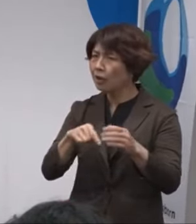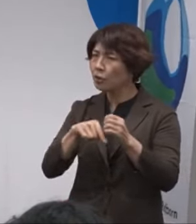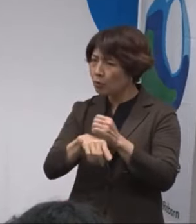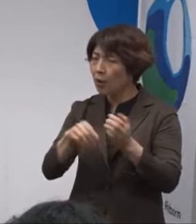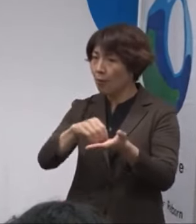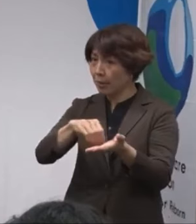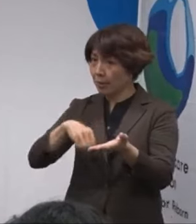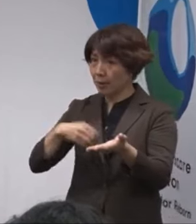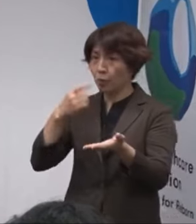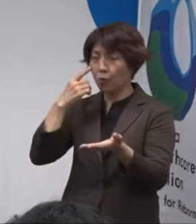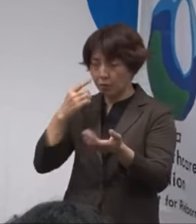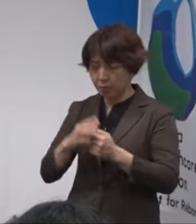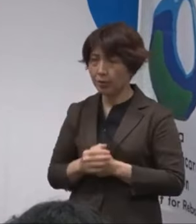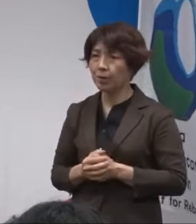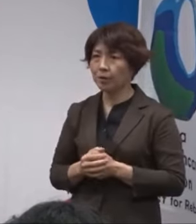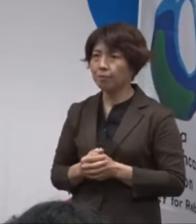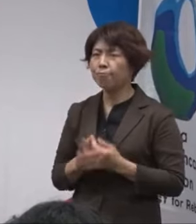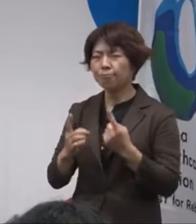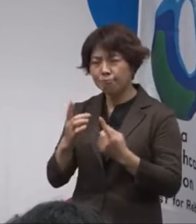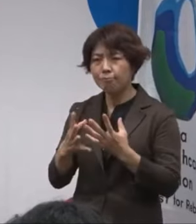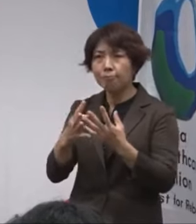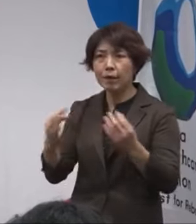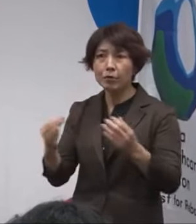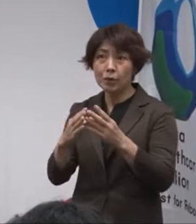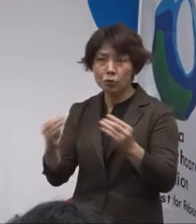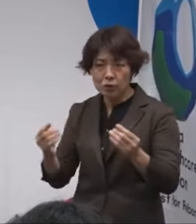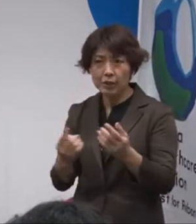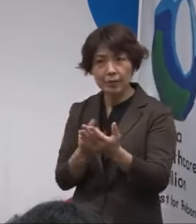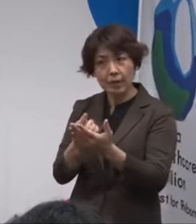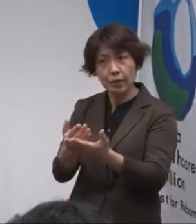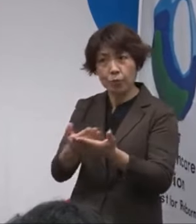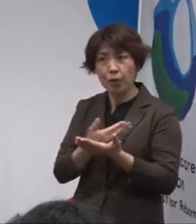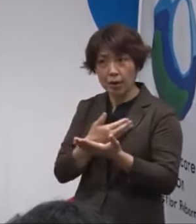。一国でも多くの国に参加してもらえるように寄り添って、